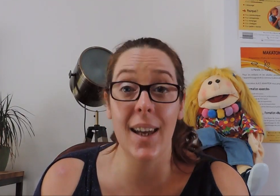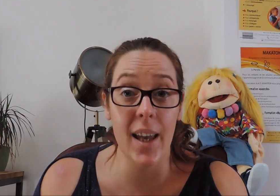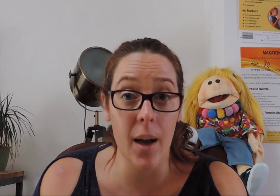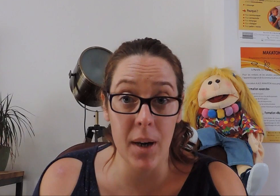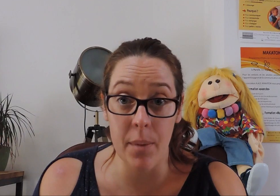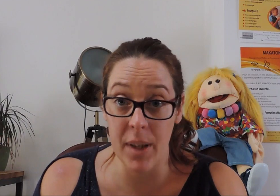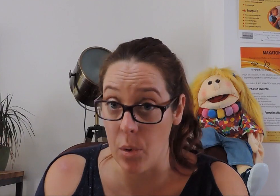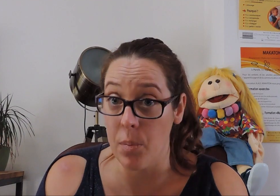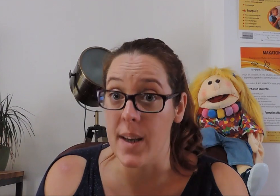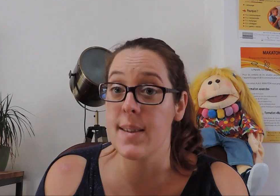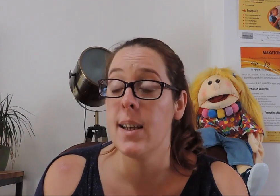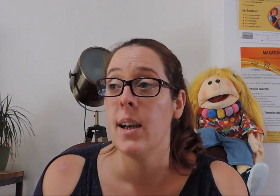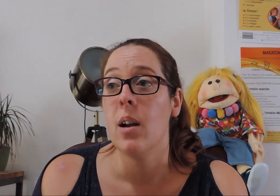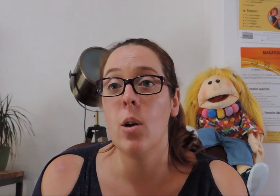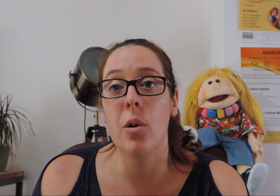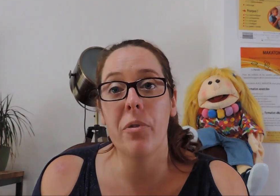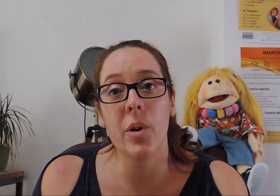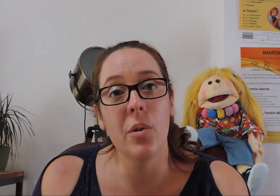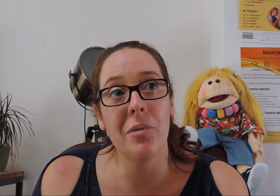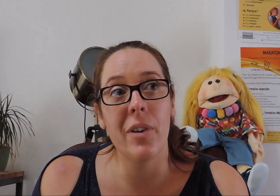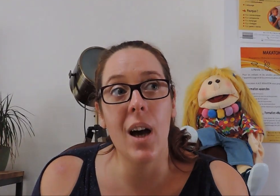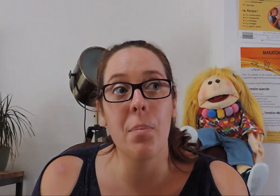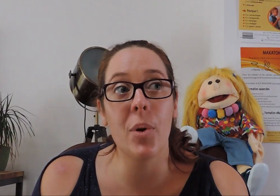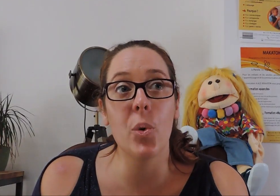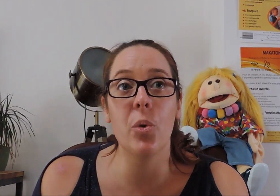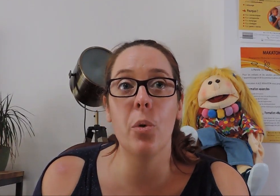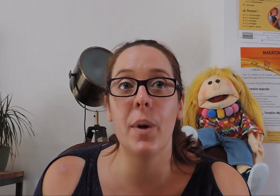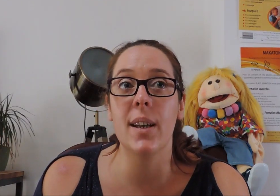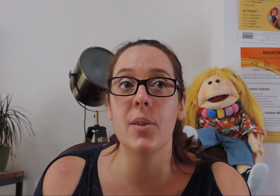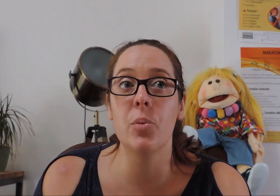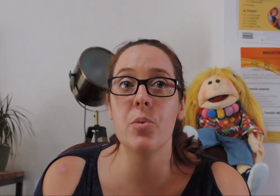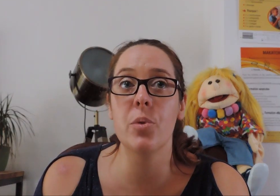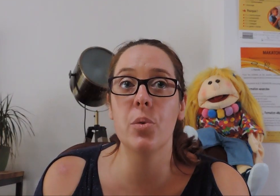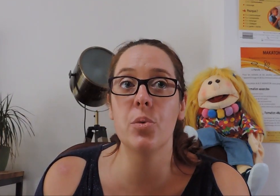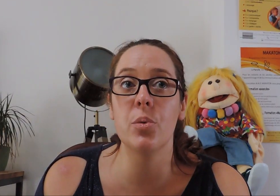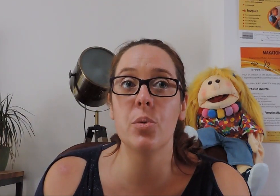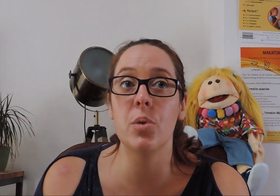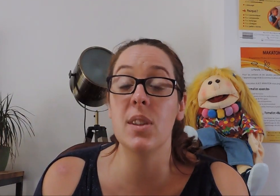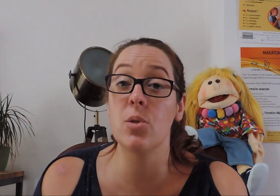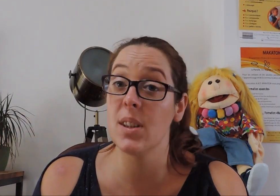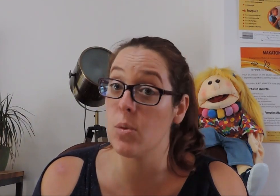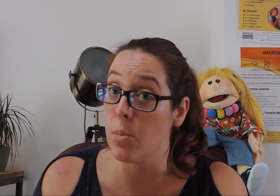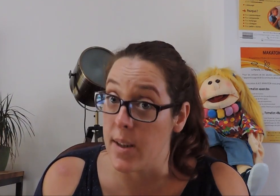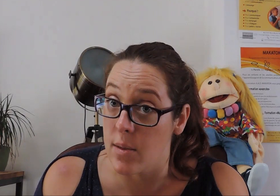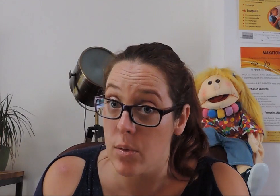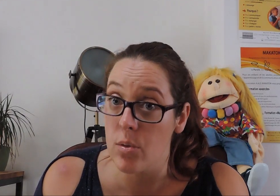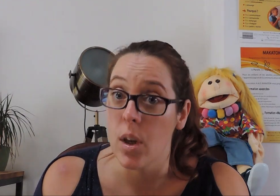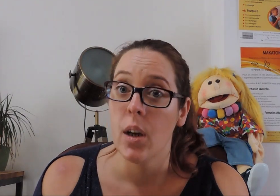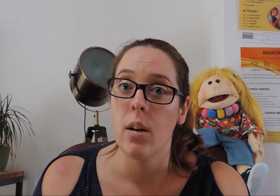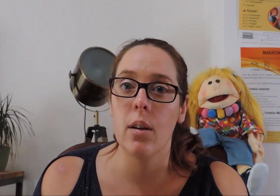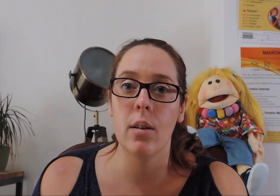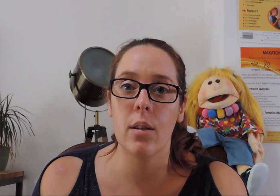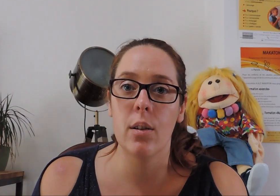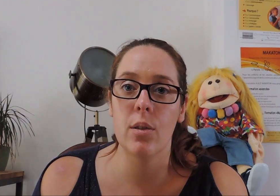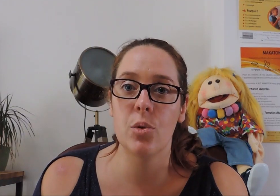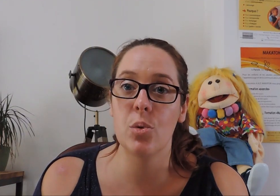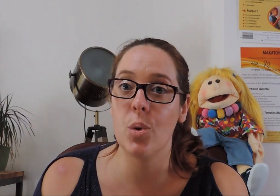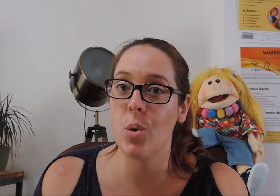agréable à mettre en place l'enfant va apprendre le macathon sur des choses qui sont plaisantes euh sur